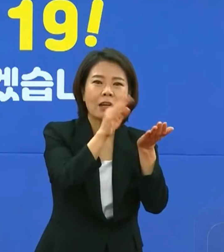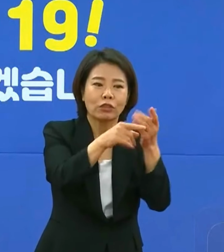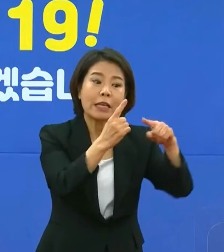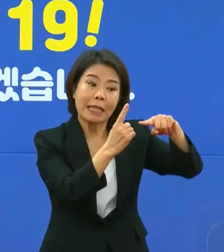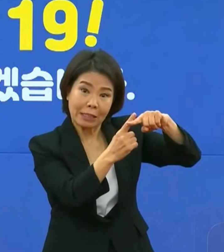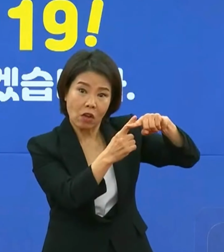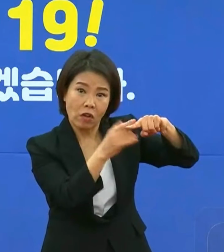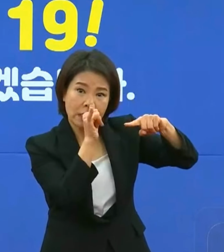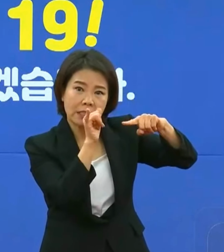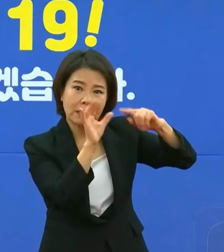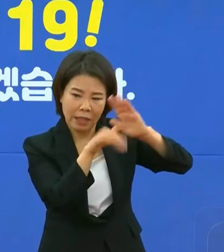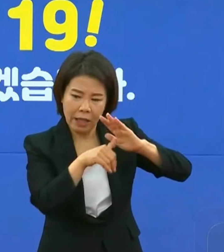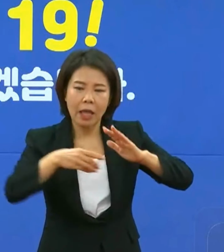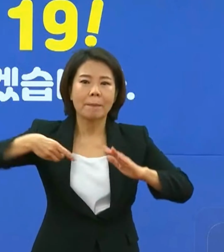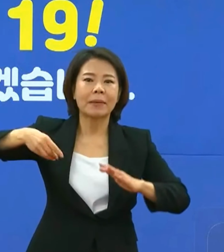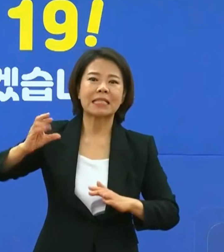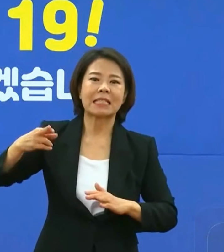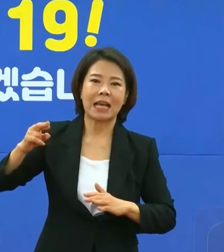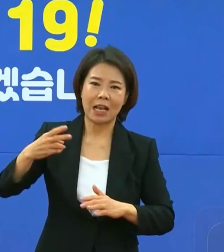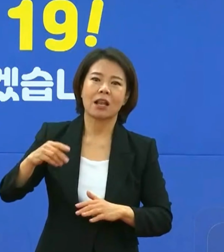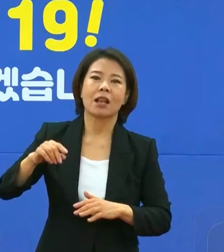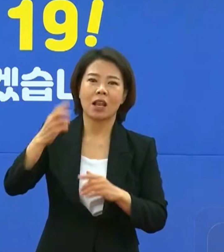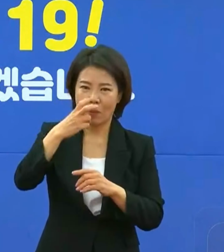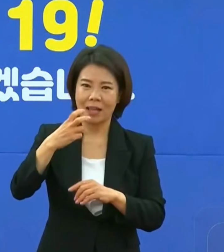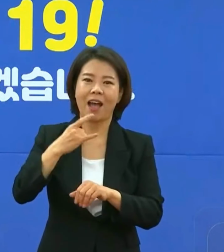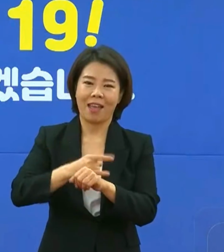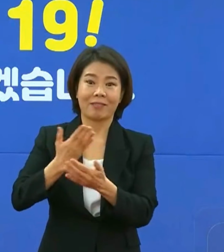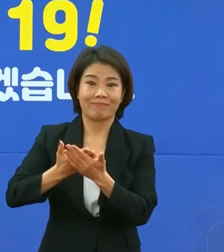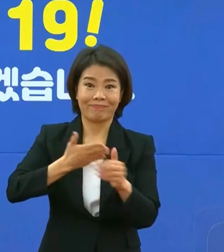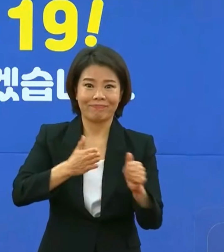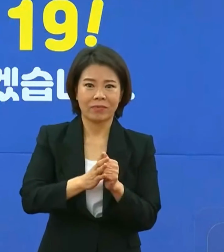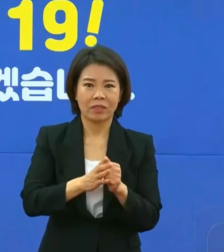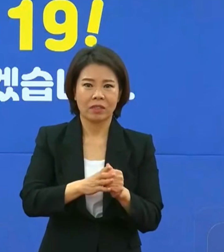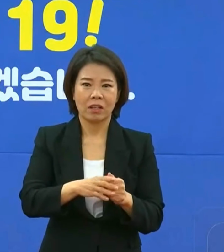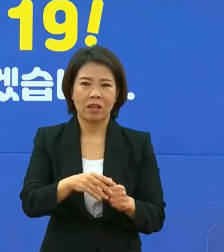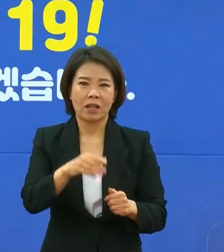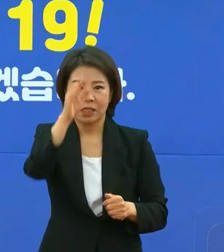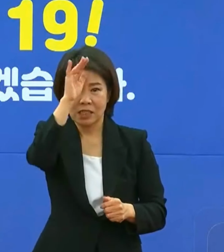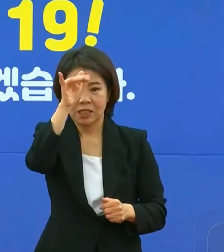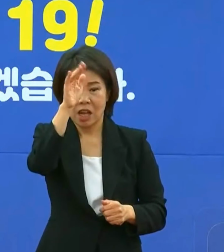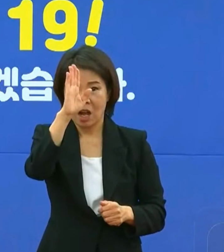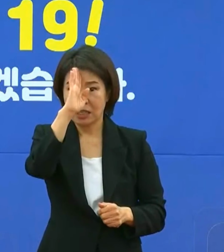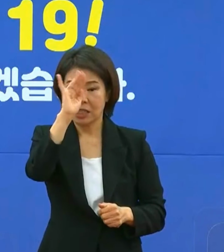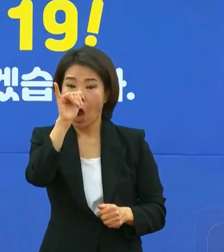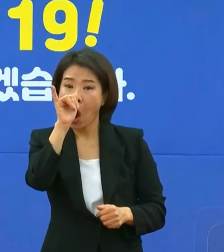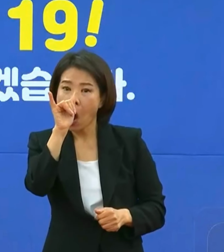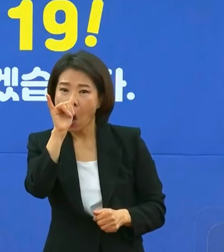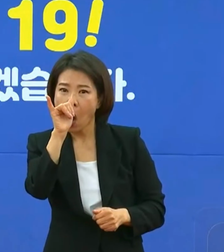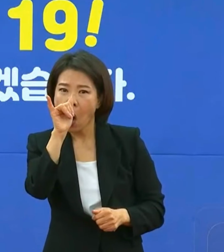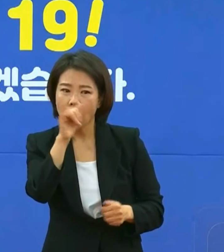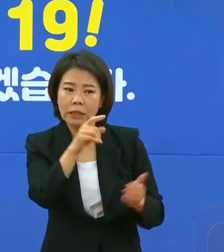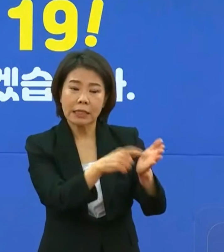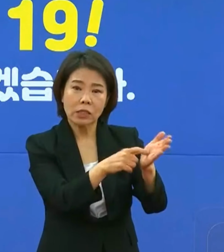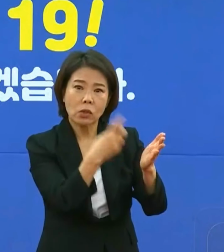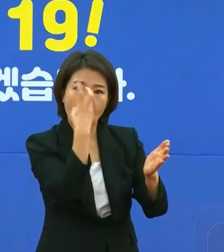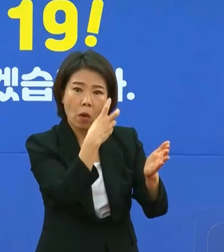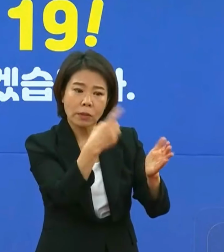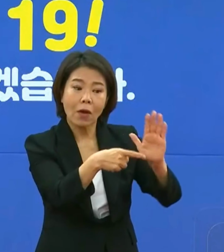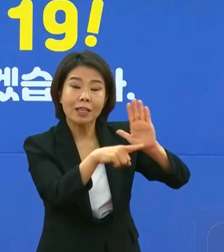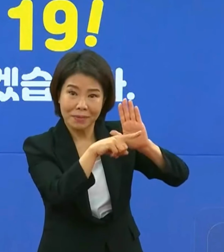경우에 pcr 검사를 받으시면 되겠습니다 증상이 있지만 제 신속 항원 검사 가